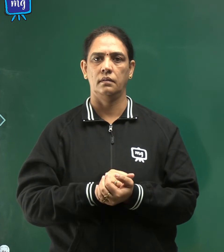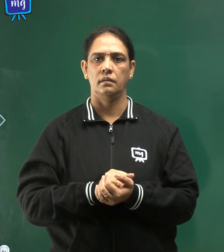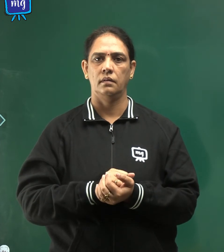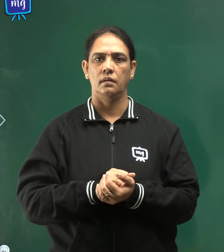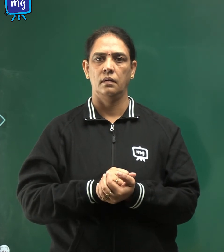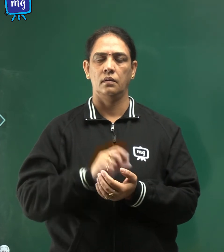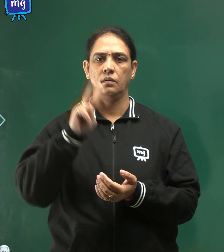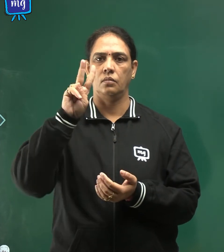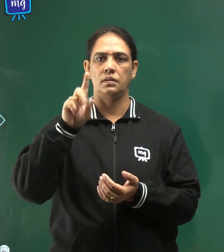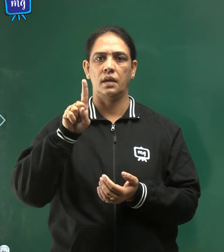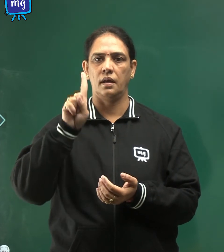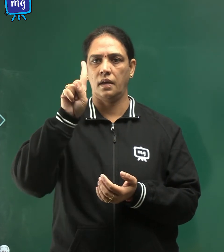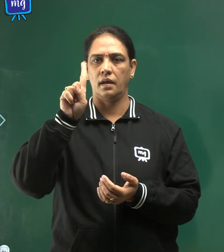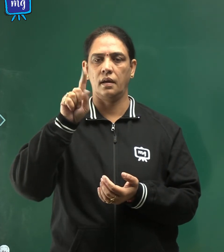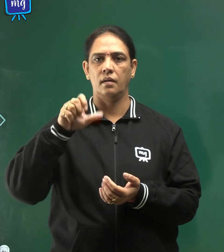2 से 1 बड़ा